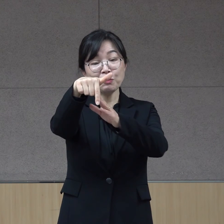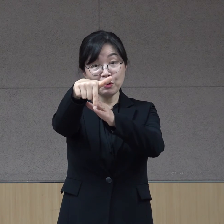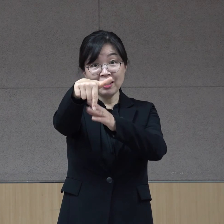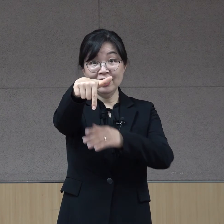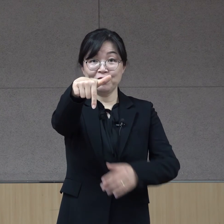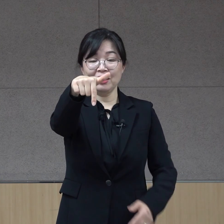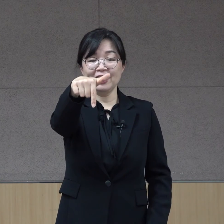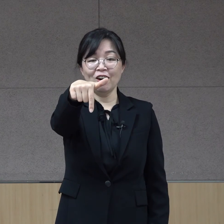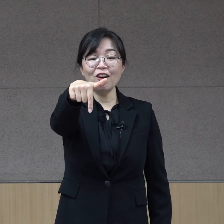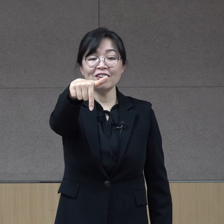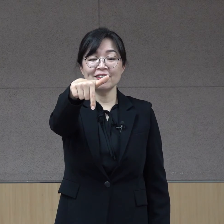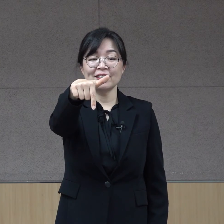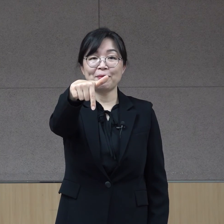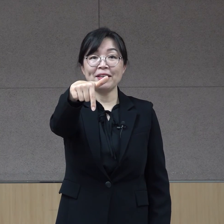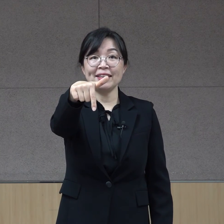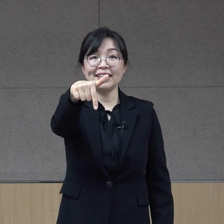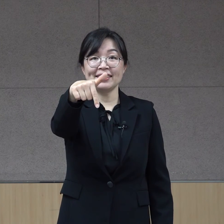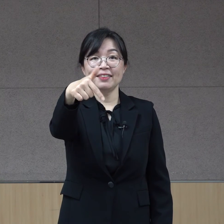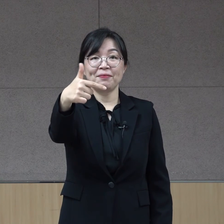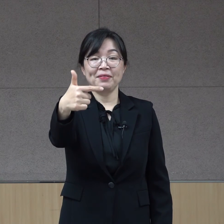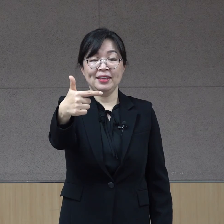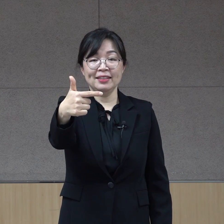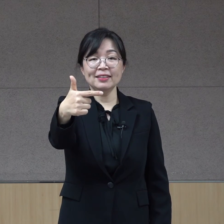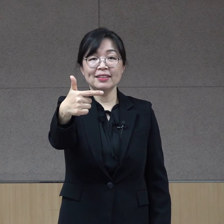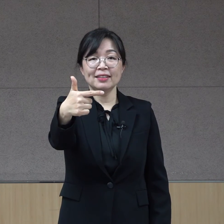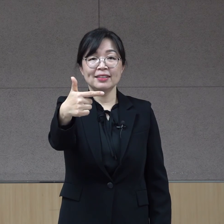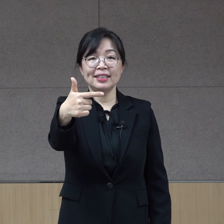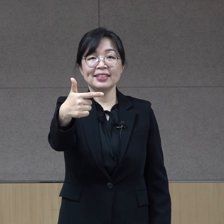더, 기역. 그 다음에 니은, 디귿,